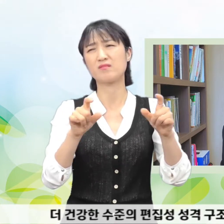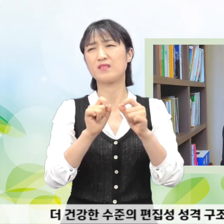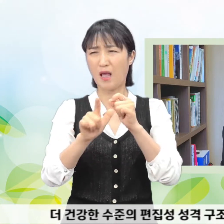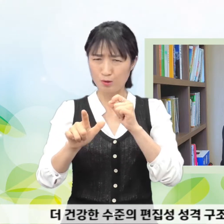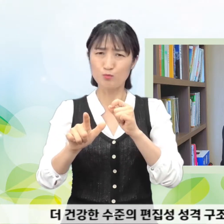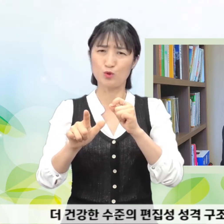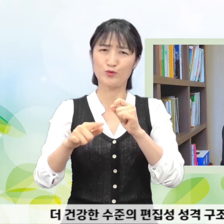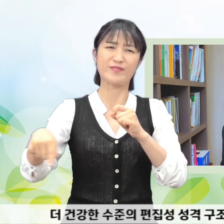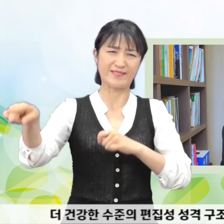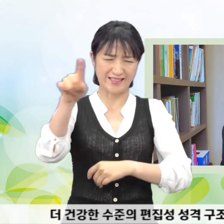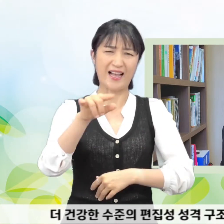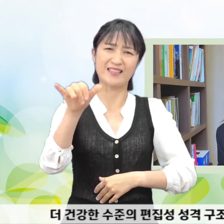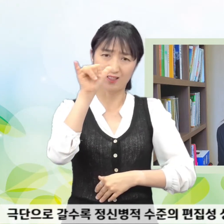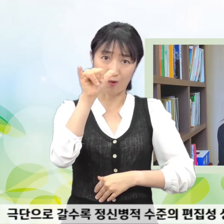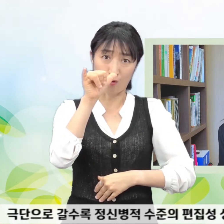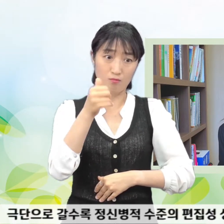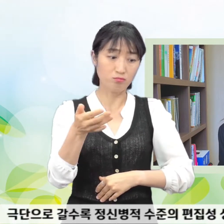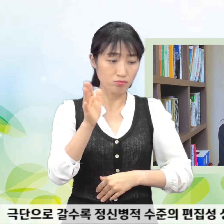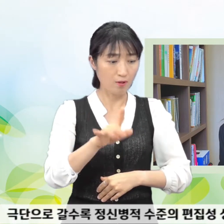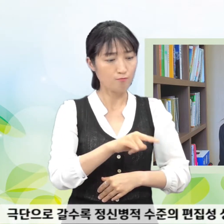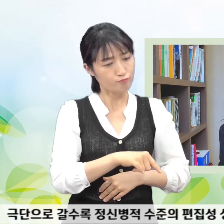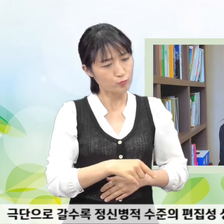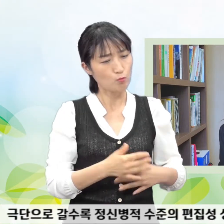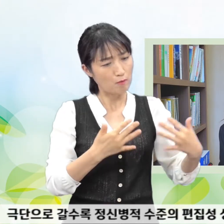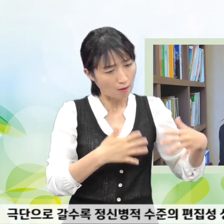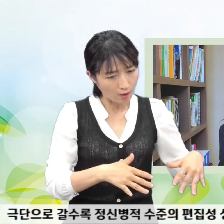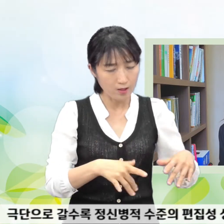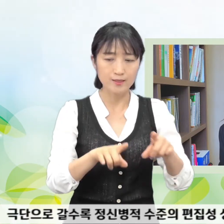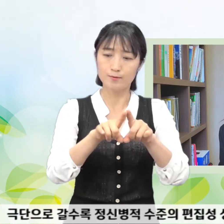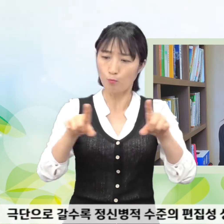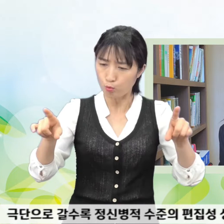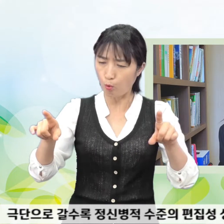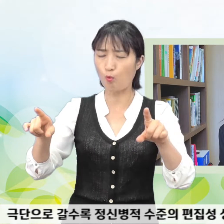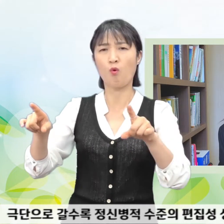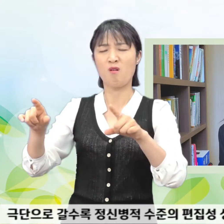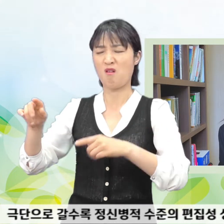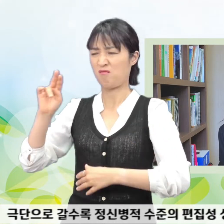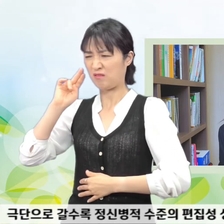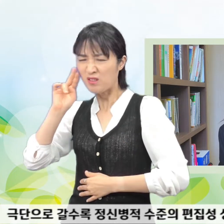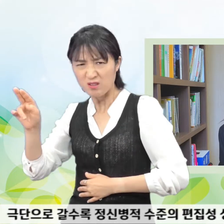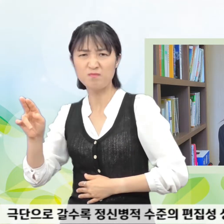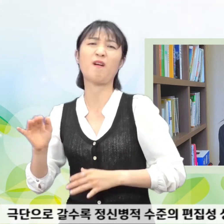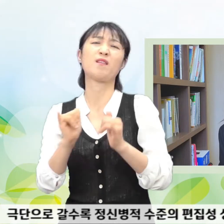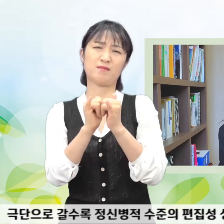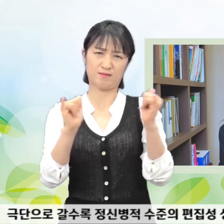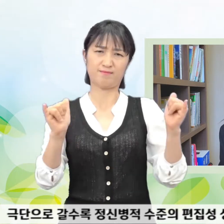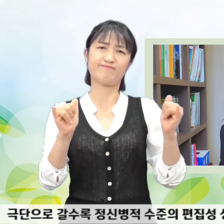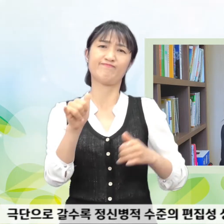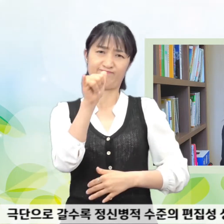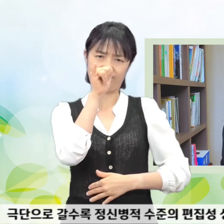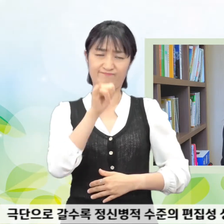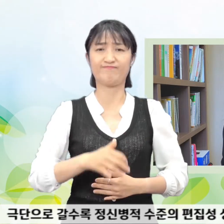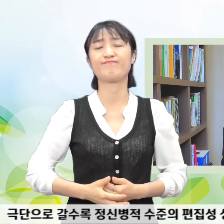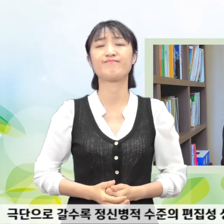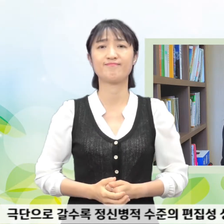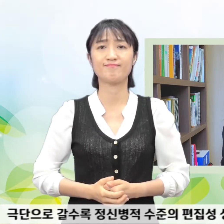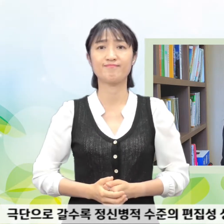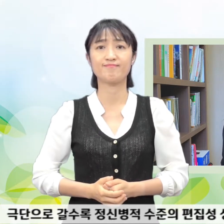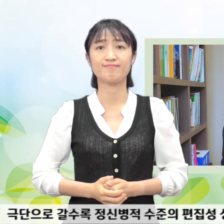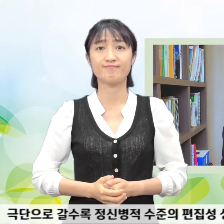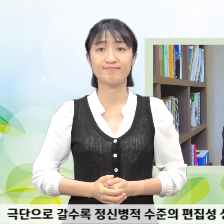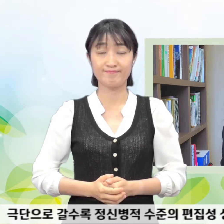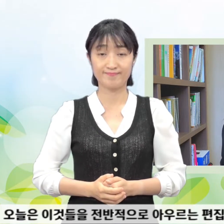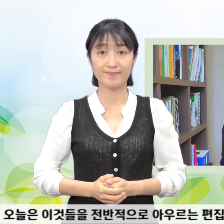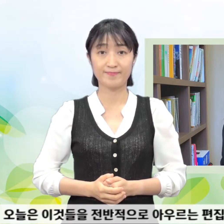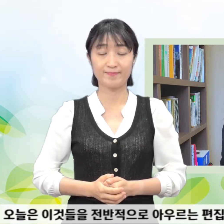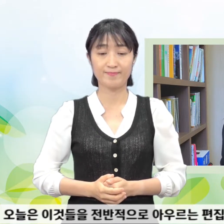구조를 갖고 있는 사람이 있는 거고, 극단으로 갈수록 정신병적 수준의 편집성 성격 구조를 갖고 있는 사람이 위치한다고 보시면 되세요.